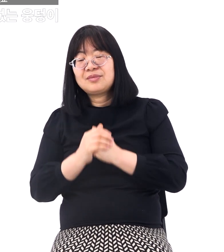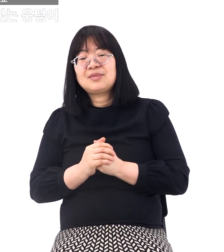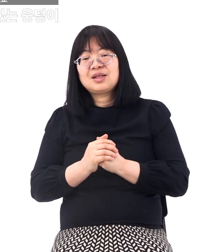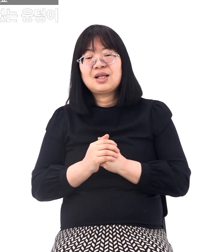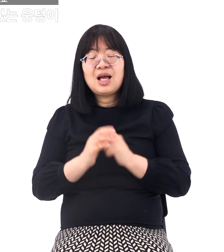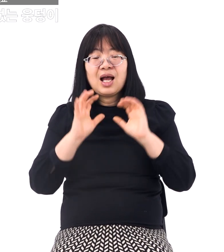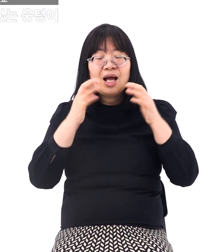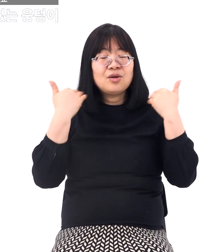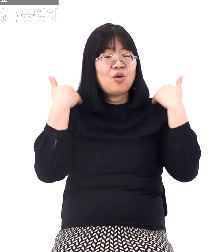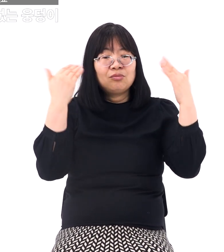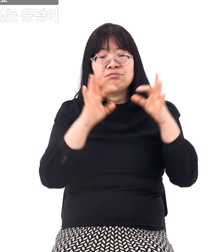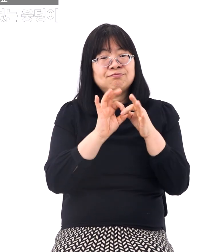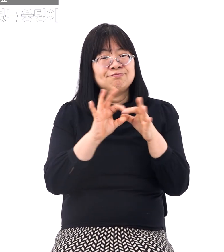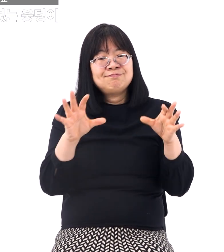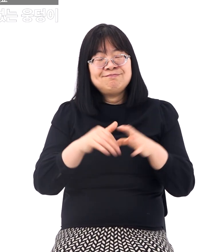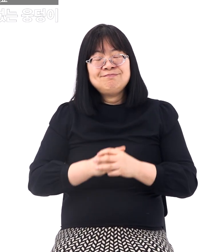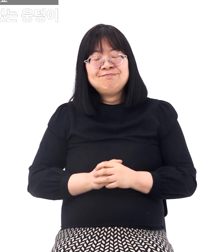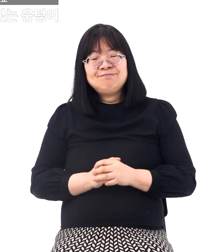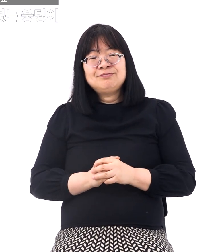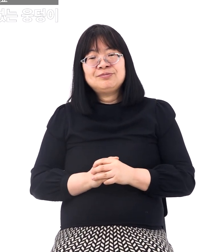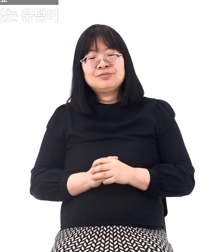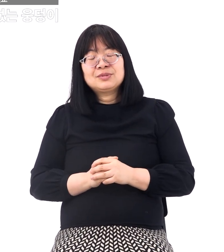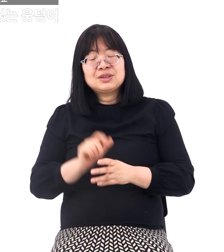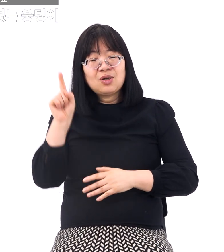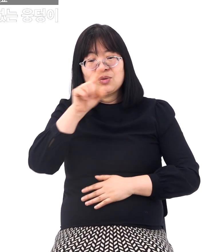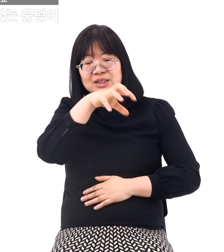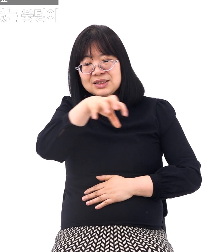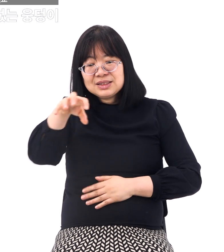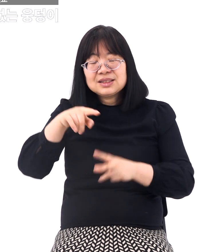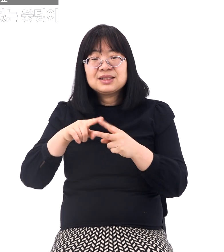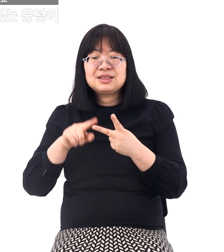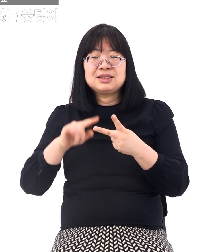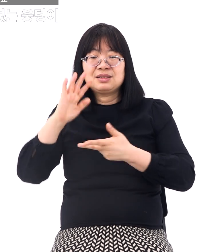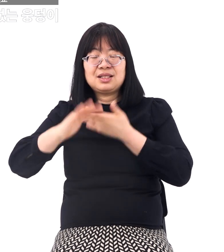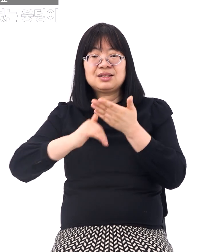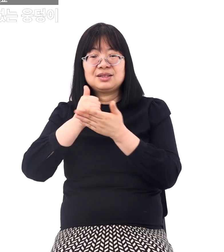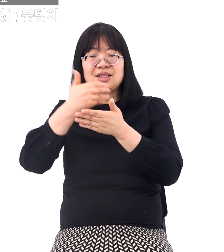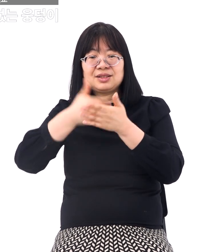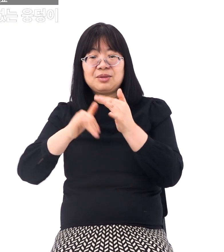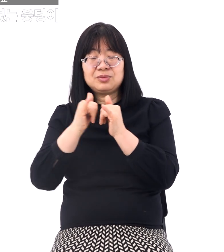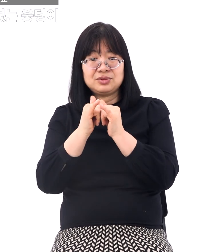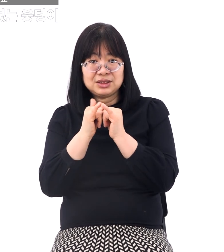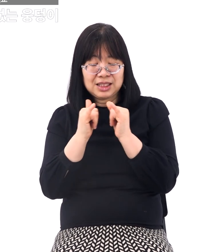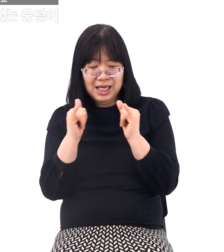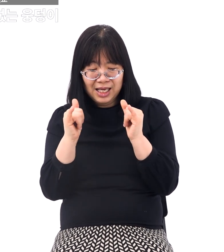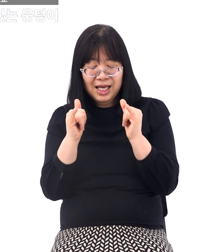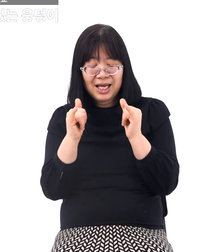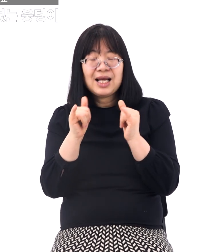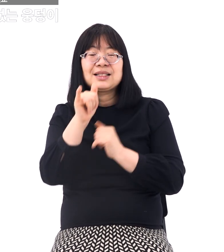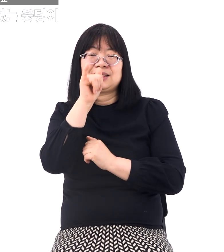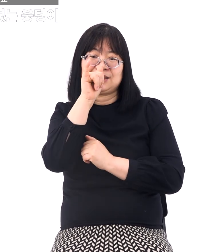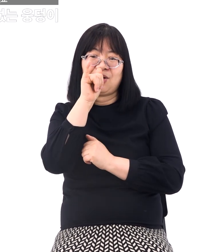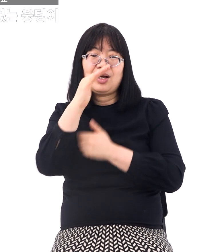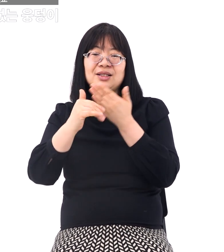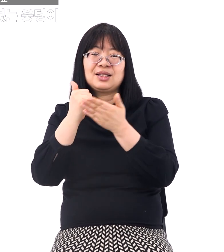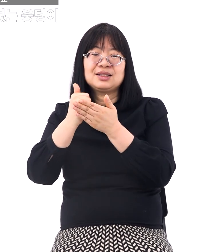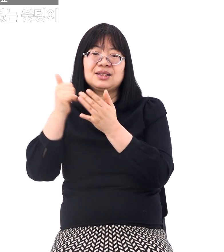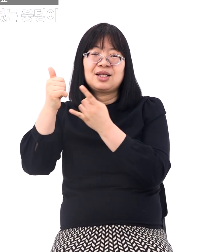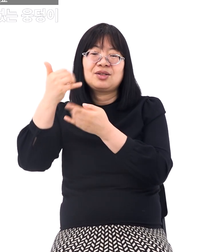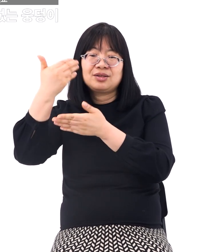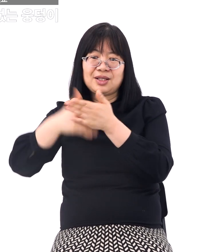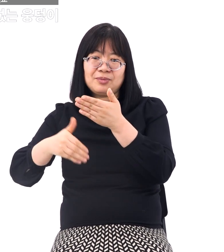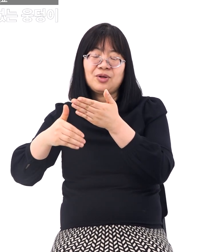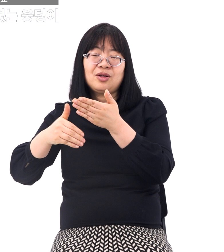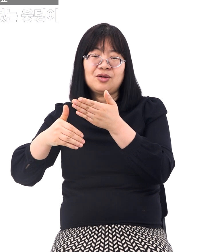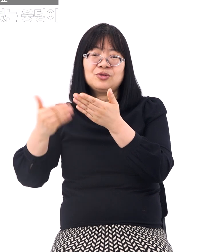애어른할 것 없이. 그러니까 어디든 하나님의 남은 자들이 있어요, 없어요? 있단